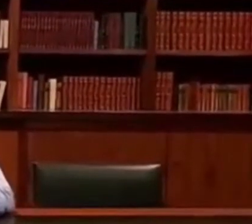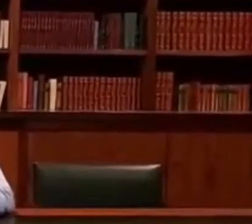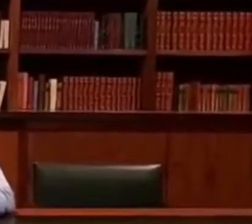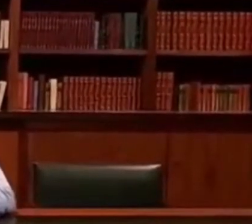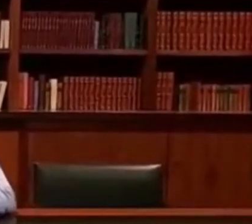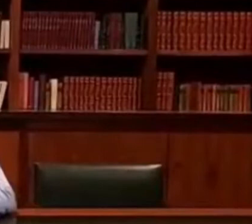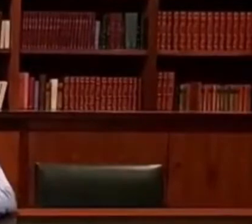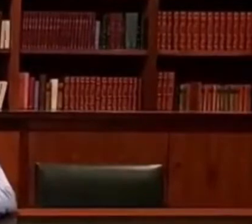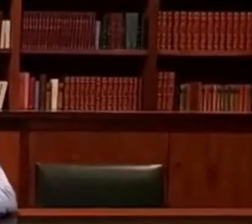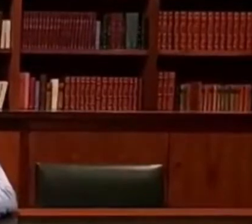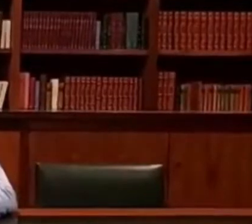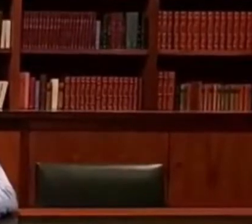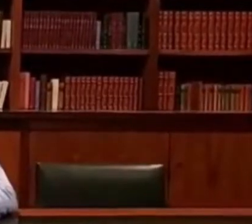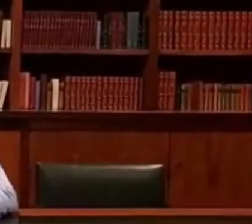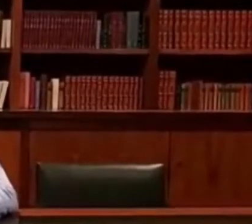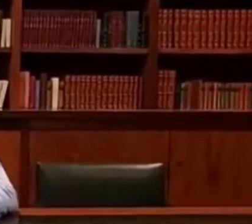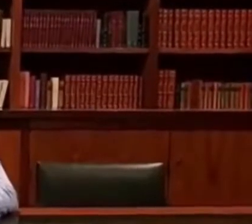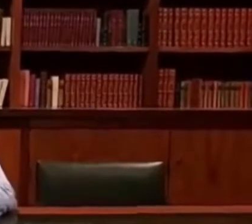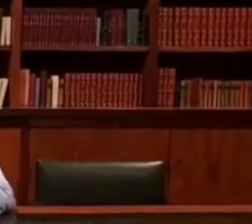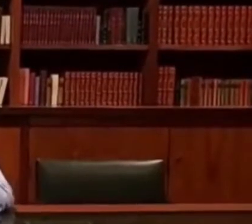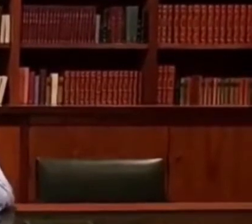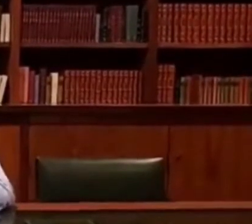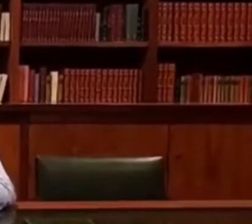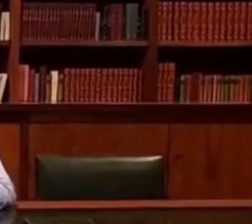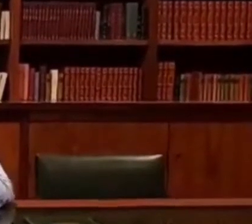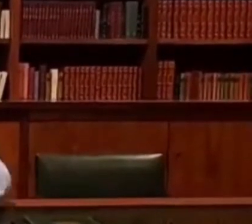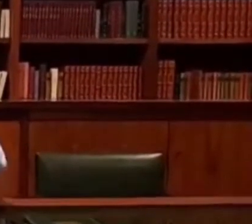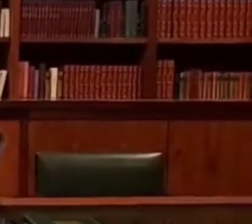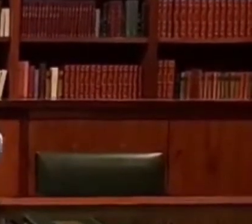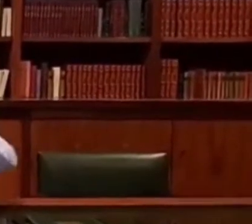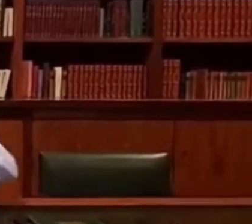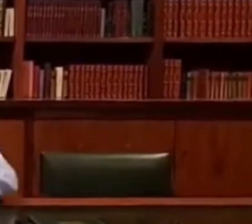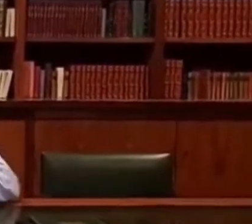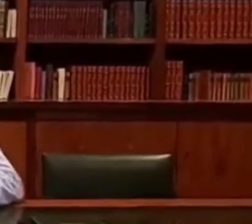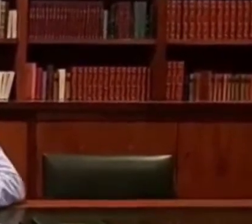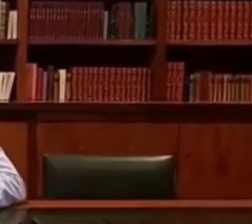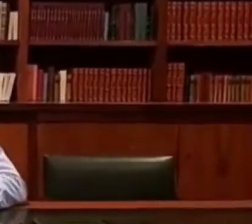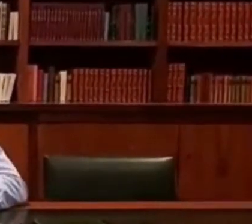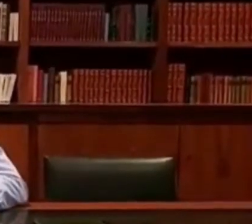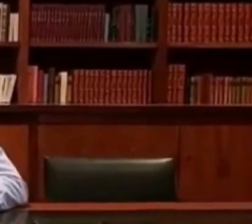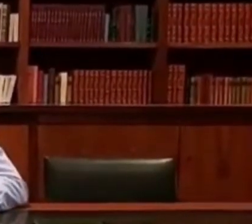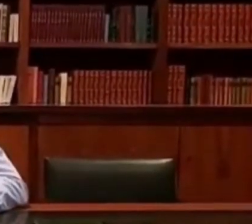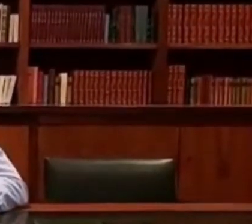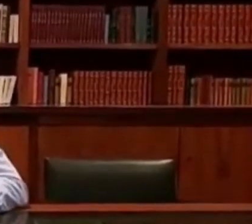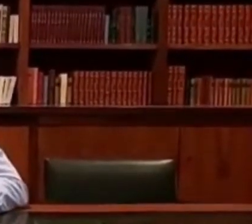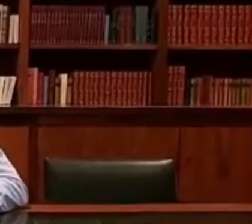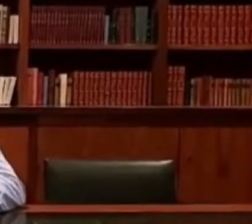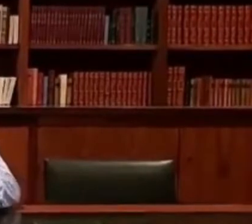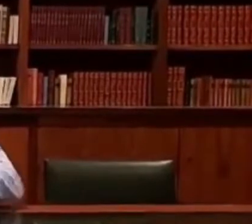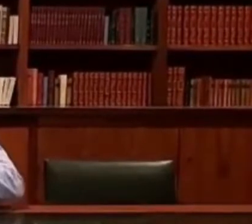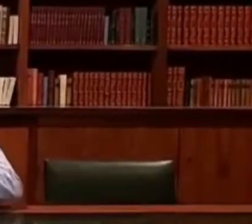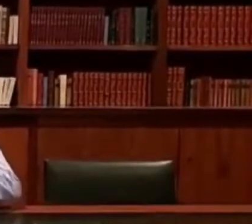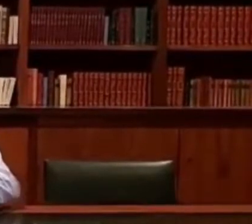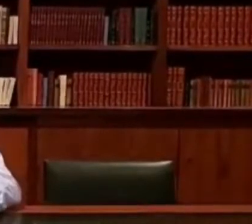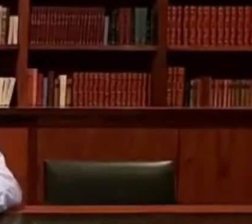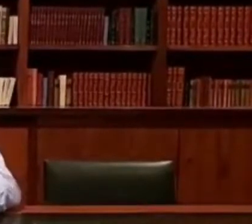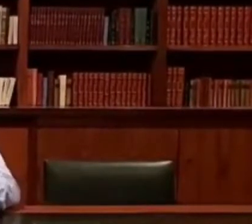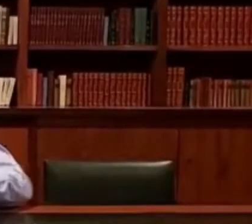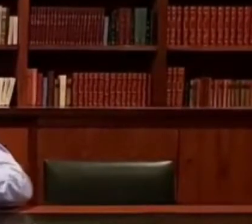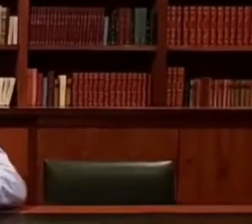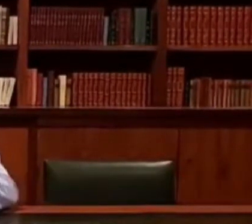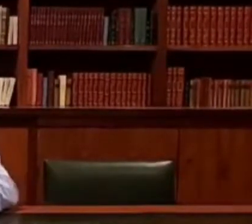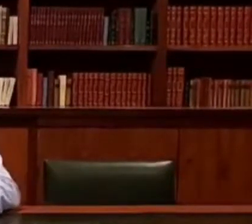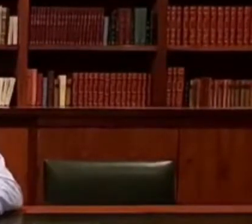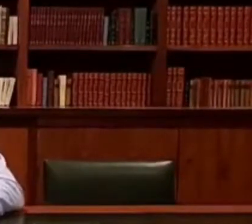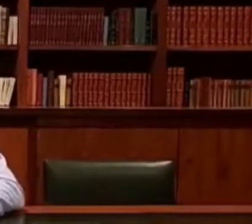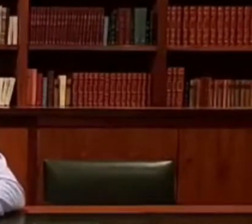complicações. Pode ter complicações mais graves aí. Isso. Eu estou usando máscara porque nessa recente viagem aos Estados Unidos, uma das pessoas que